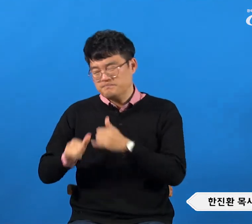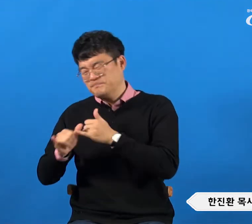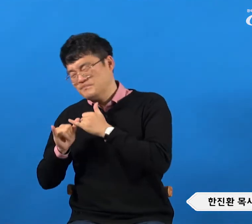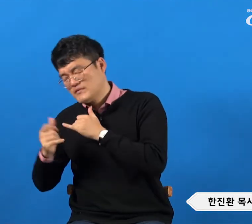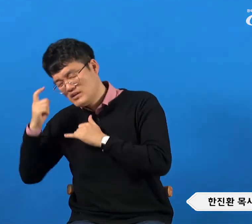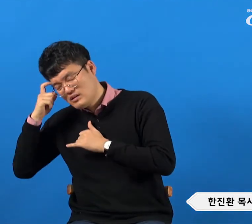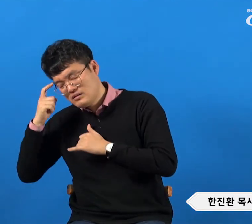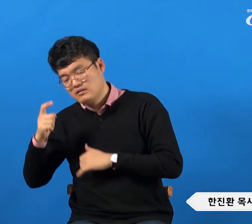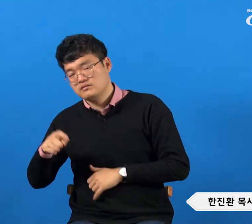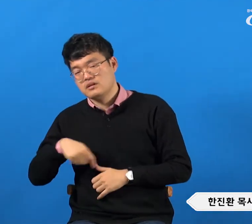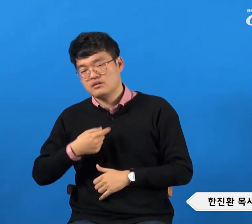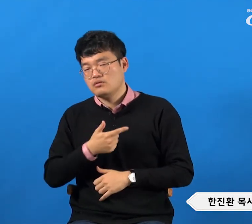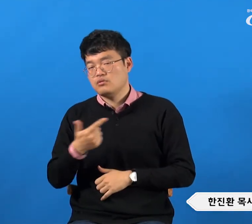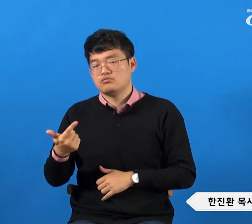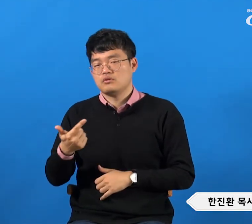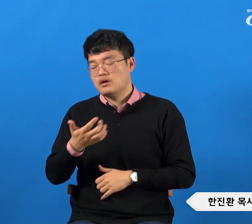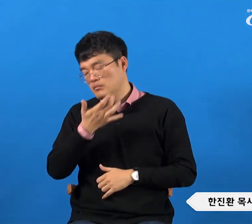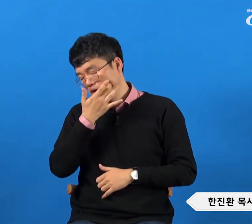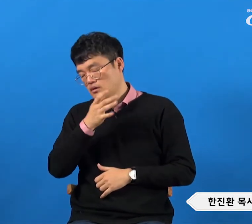자신이 얼마나 부끄러운지요.